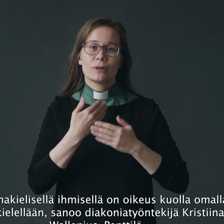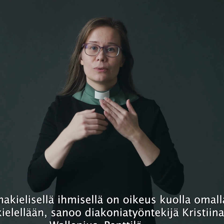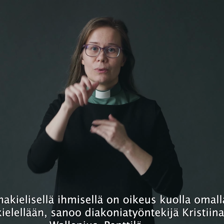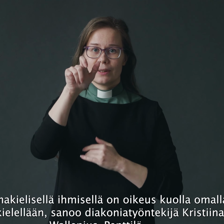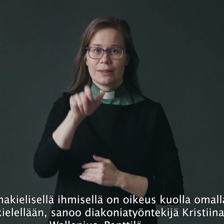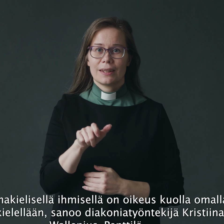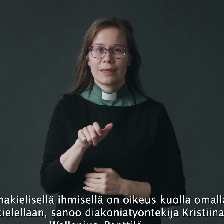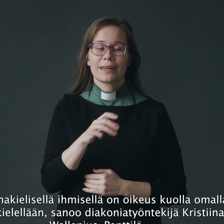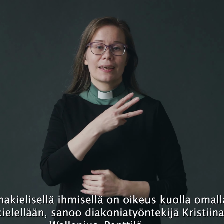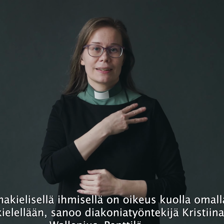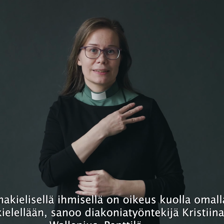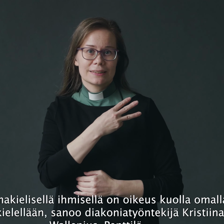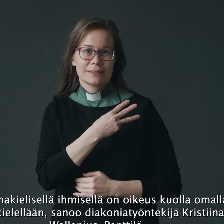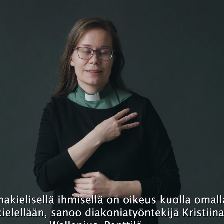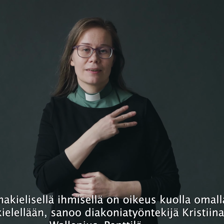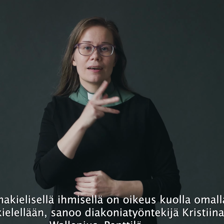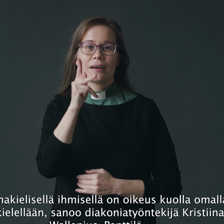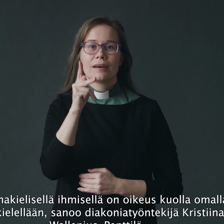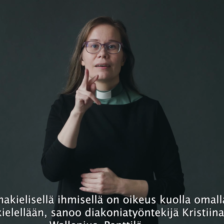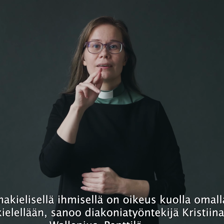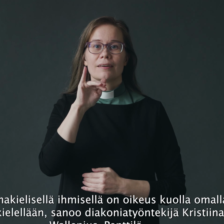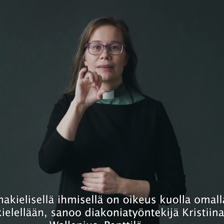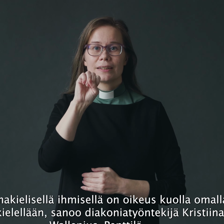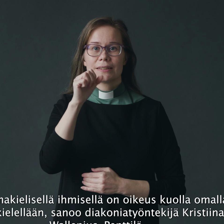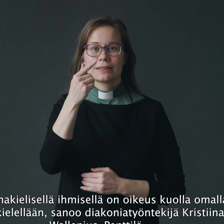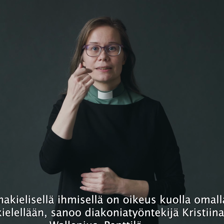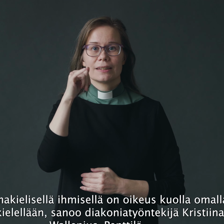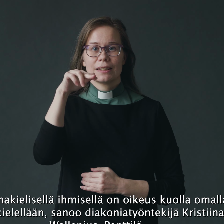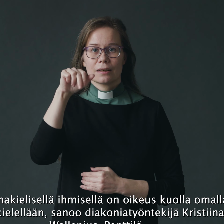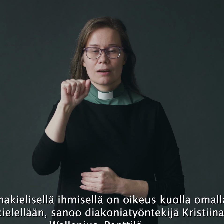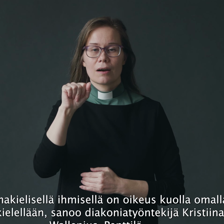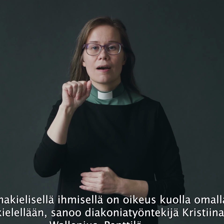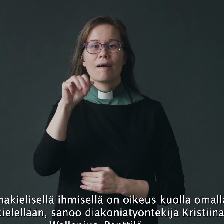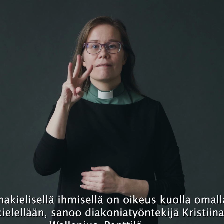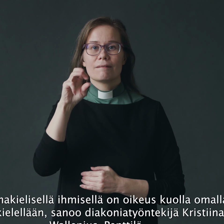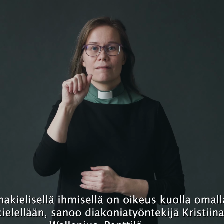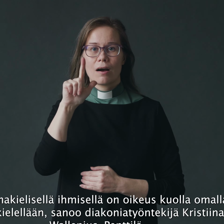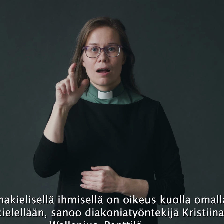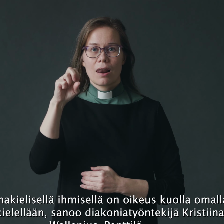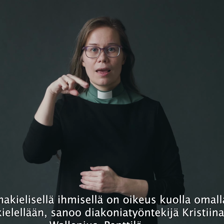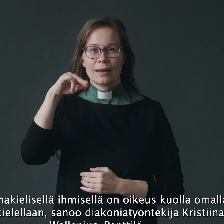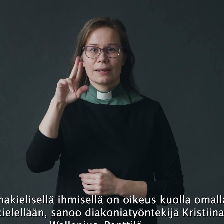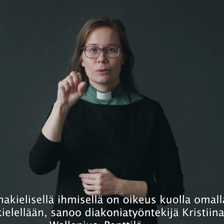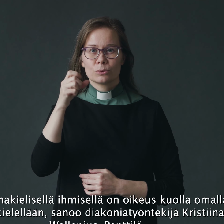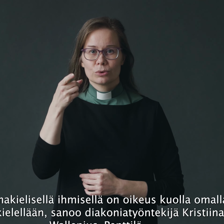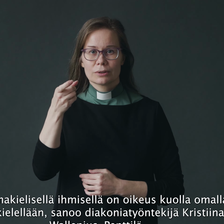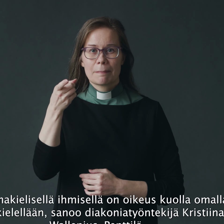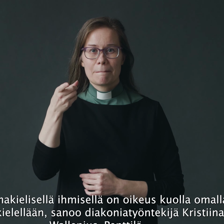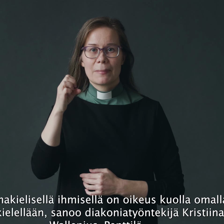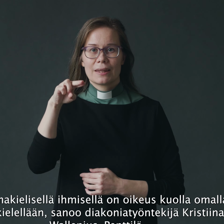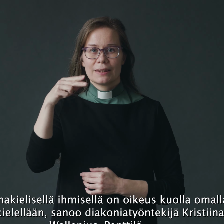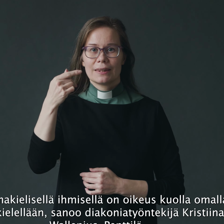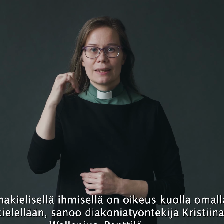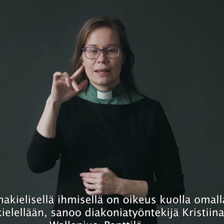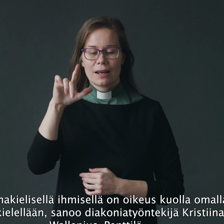Viittomakielisellä ihmisellä on oikeus kuolla omalla äidinkielellään, sanoo diakoniatyöntekijä Kristiina